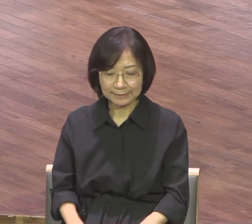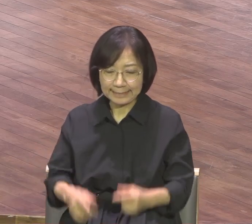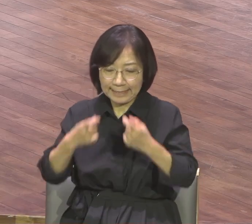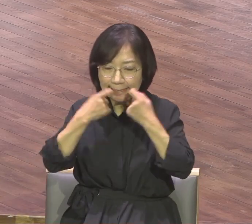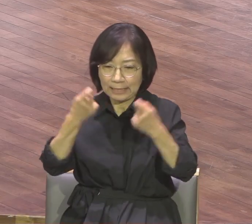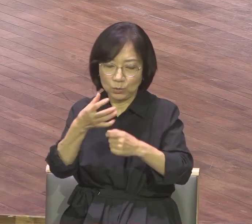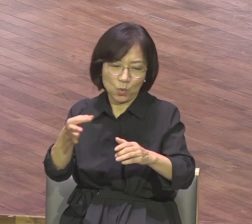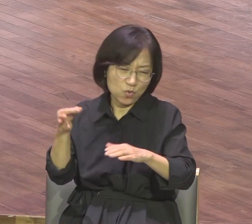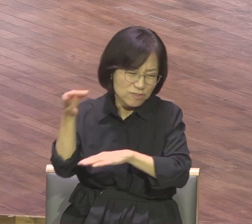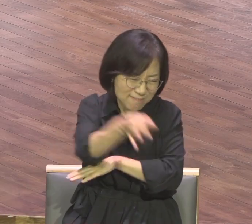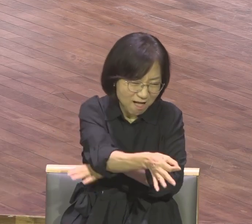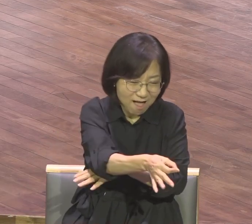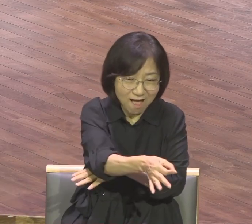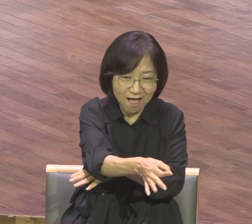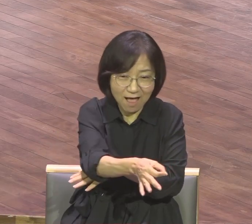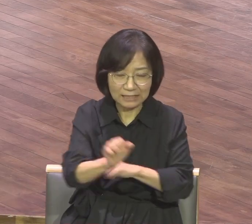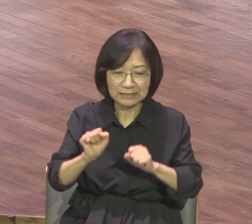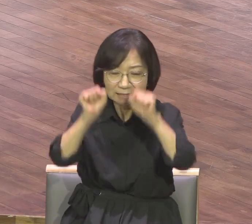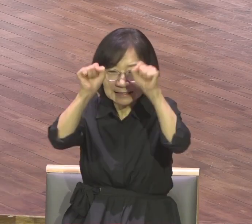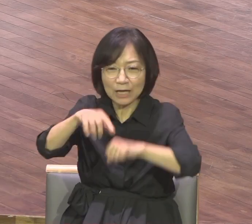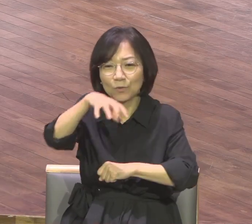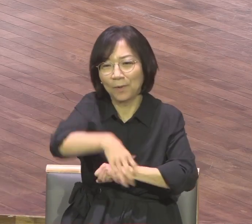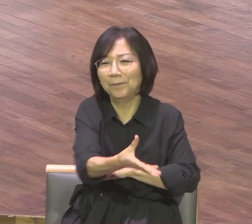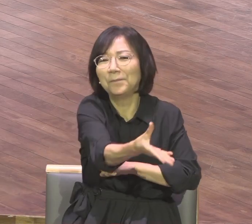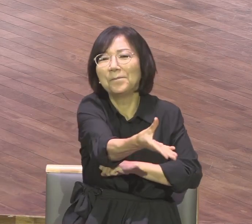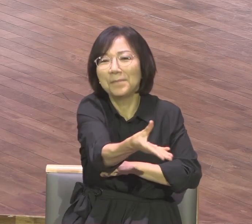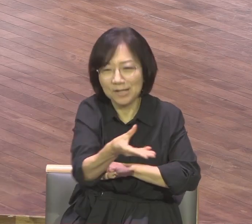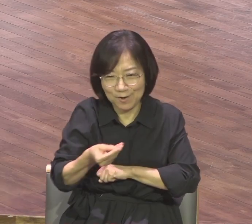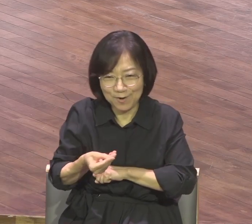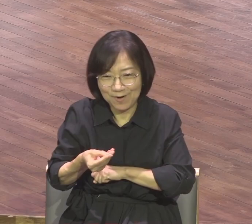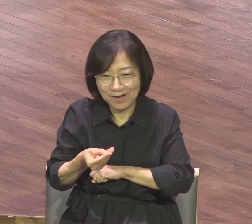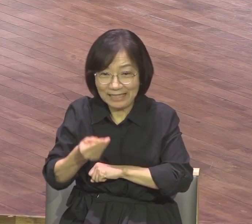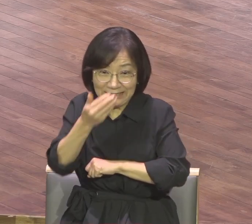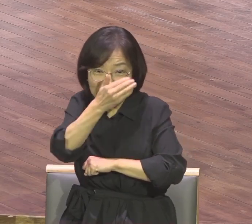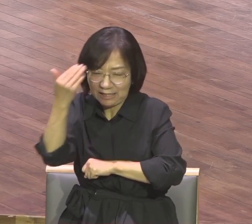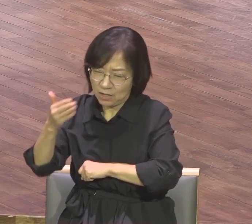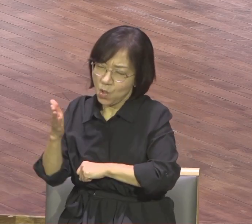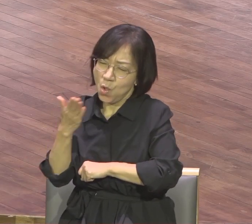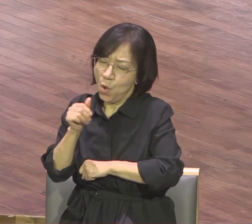개인 돈 주고 빌려서 청년들 수천 명 모아가지고 부산 뒤집자.